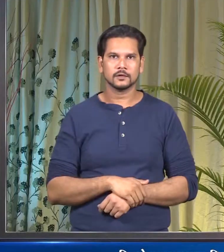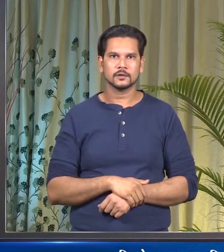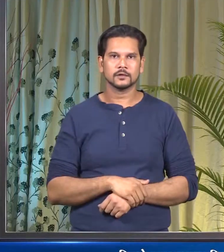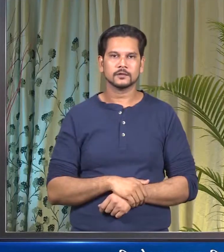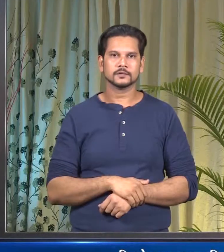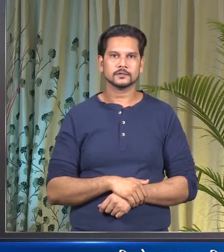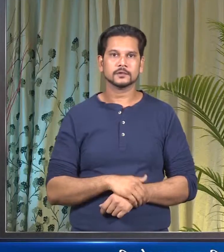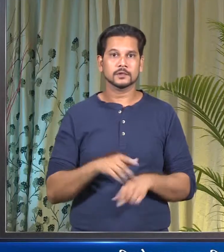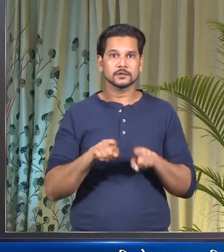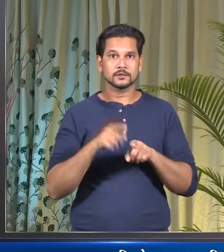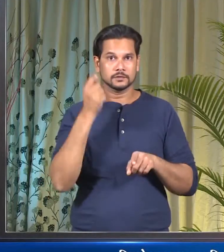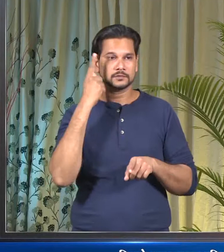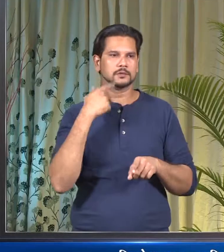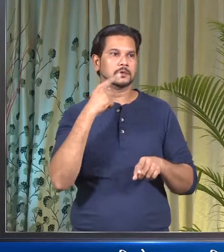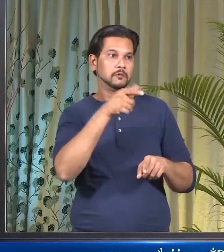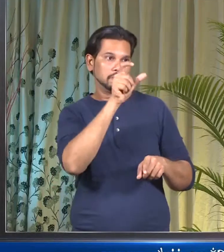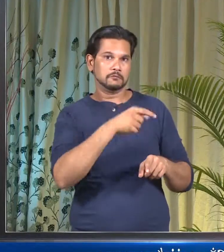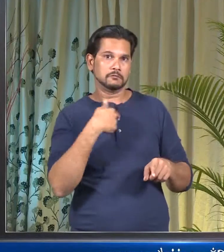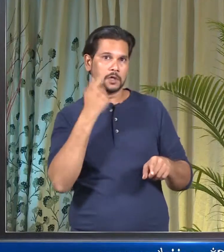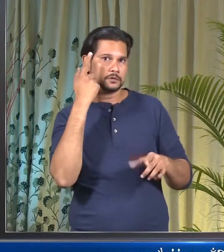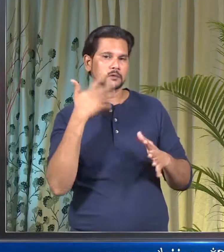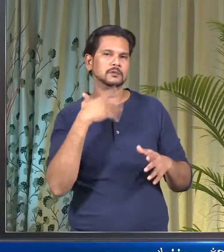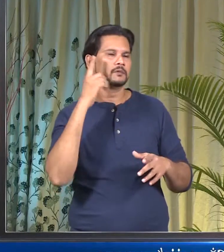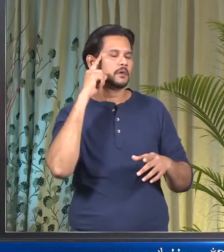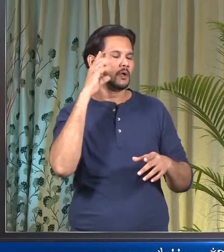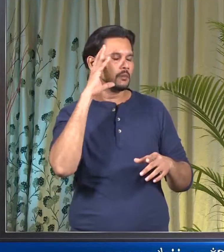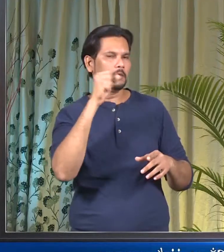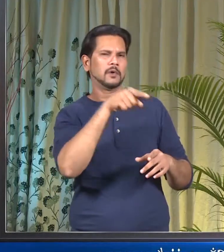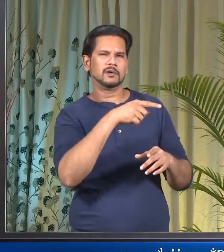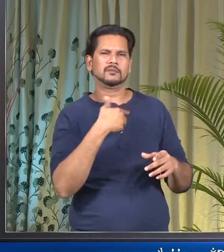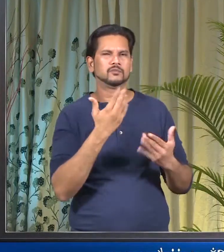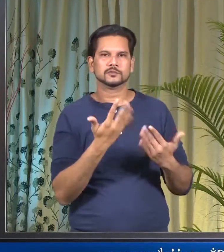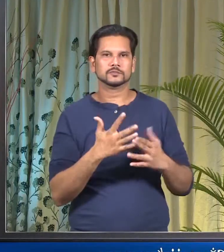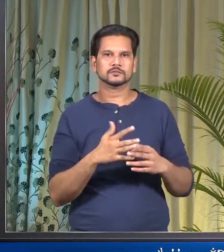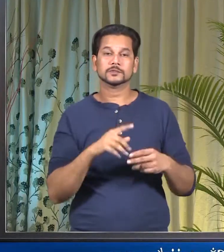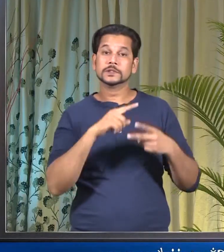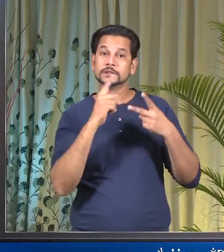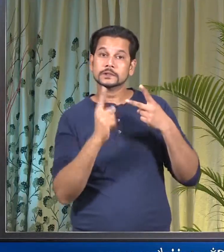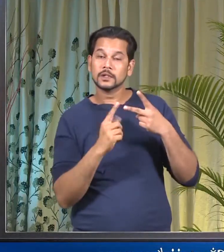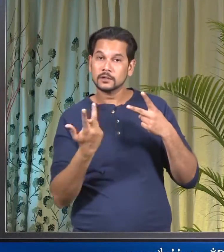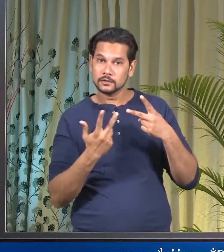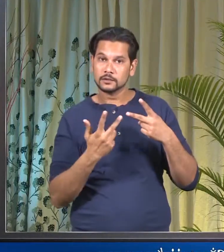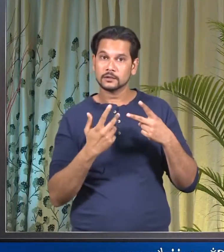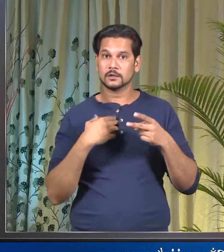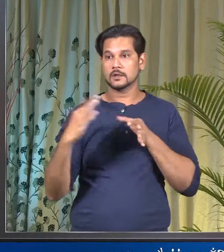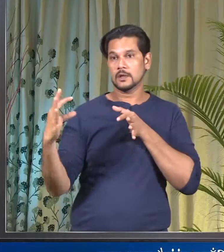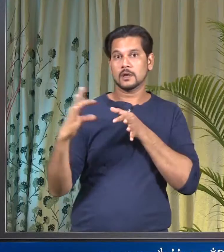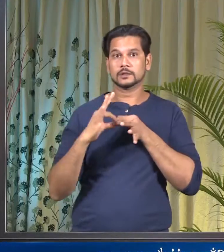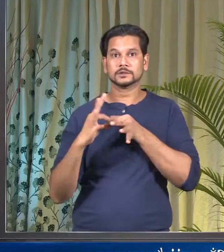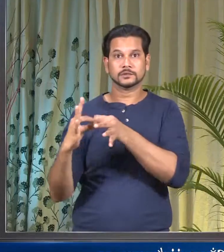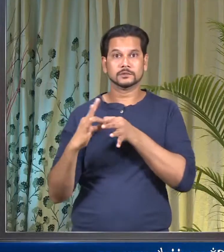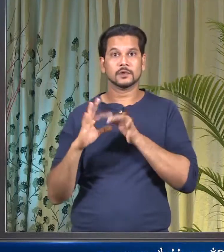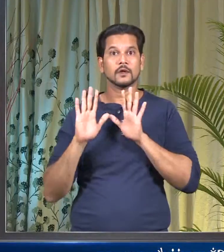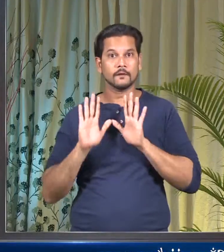परीचय के याद नहीं होती है दूसरा आधार है संबंद जहां जिसके